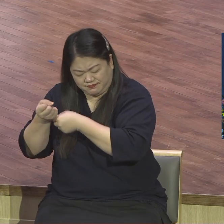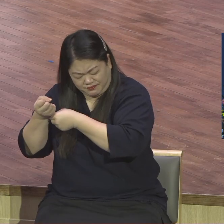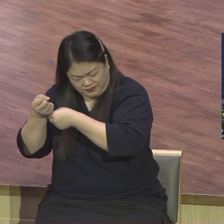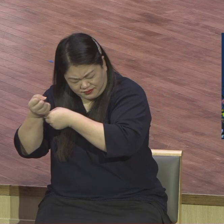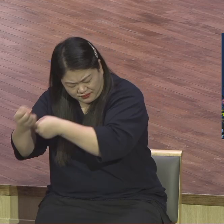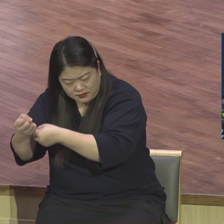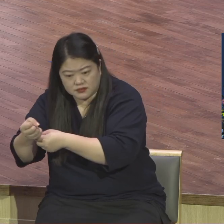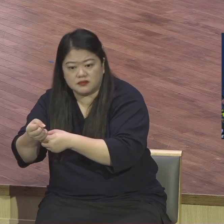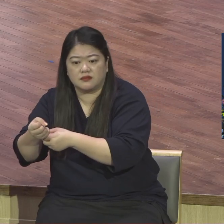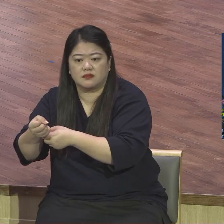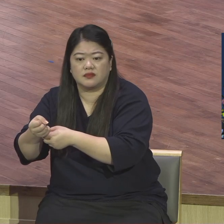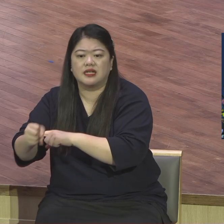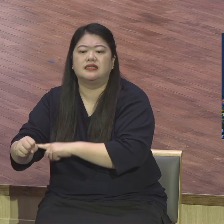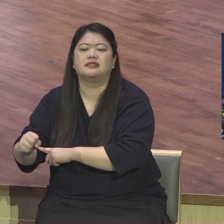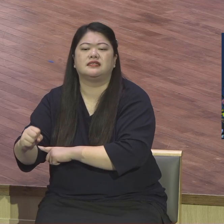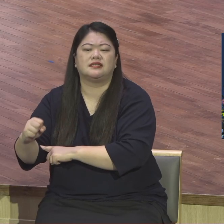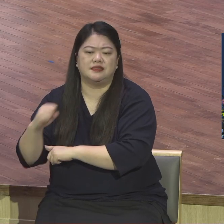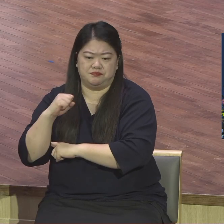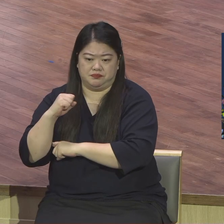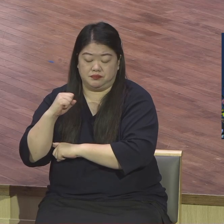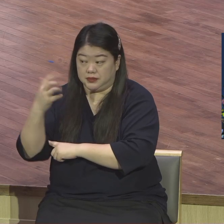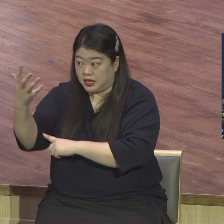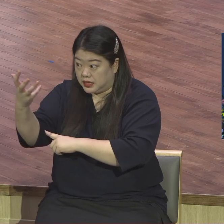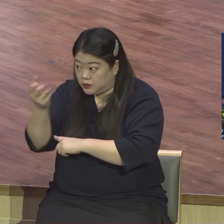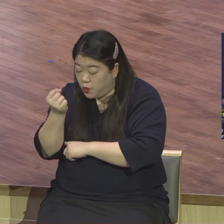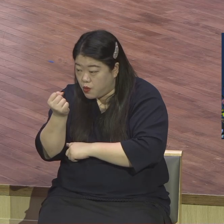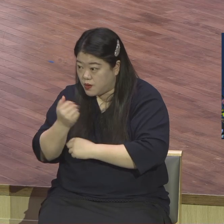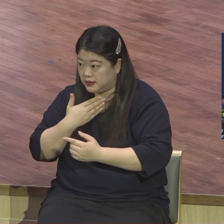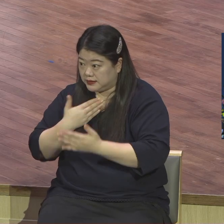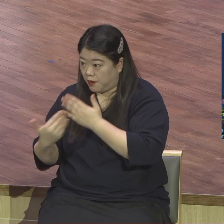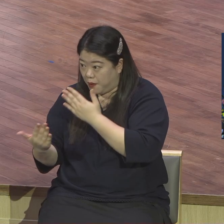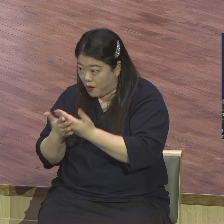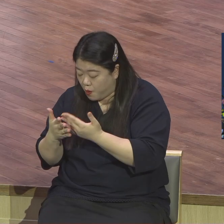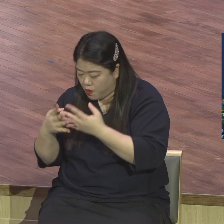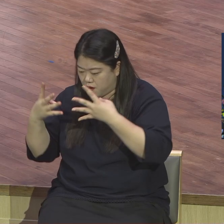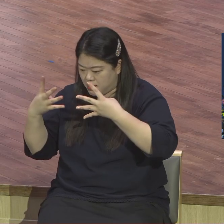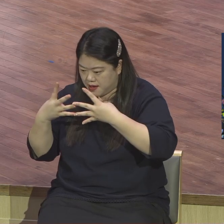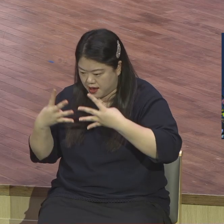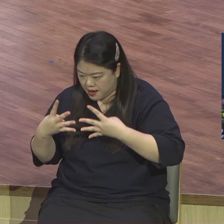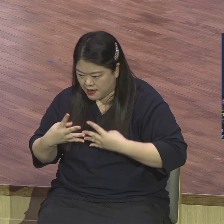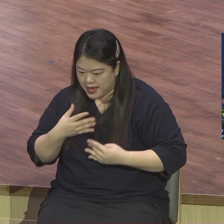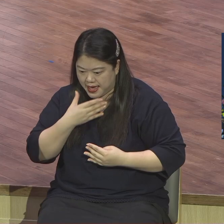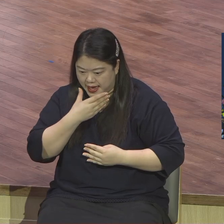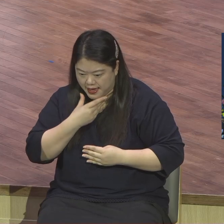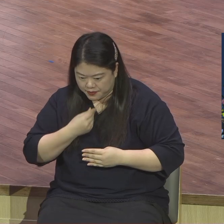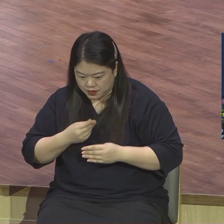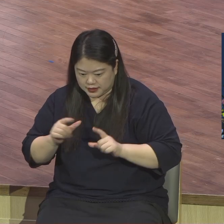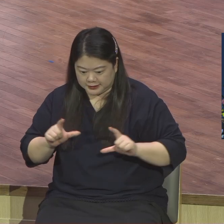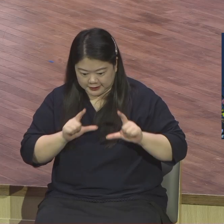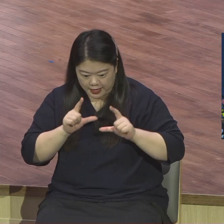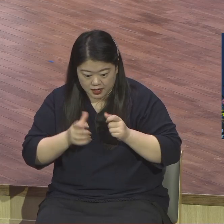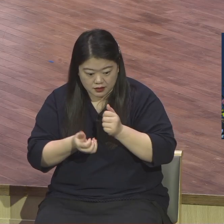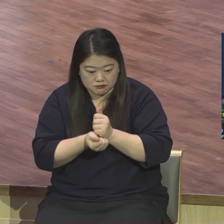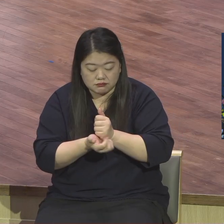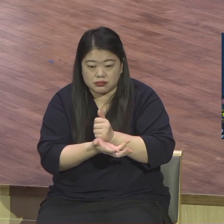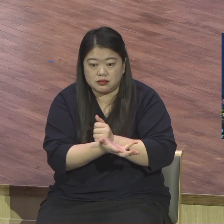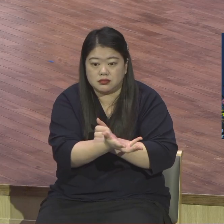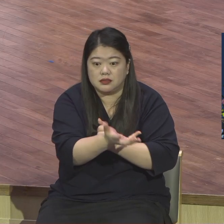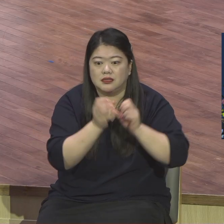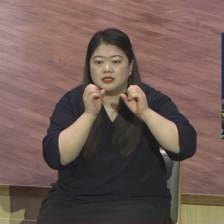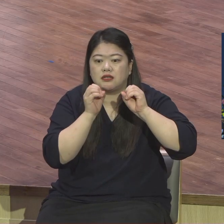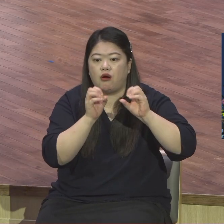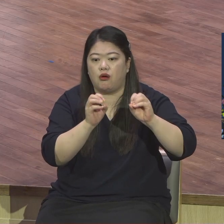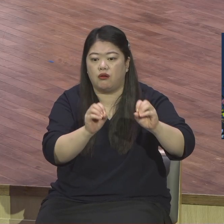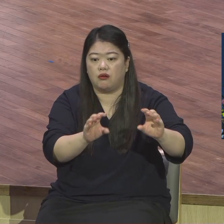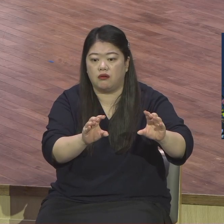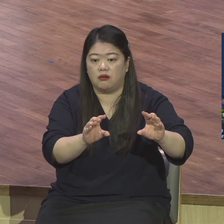위력을 체험하고 그 위력을 증거하는 믿음의 만렙 되어서 여러분 개인과